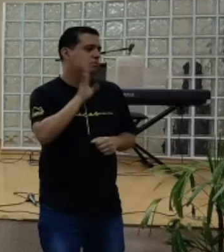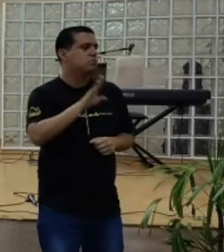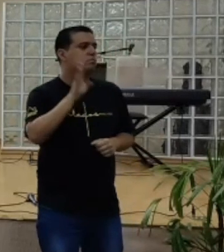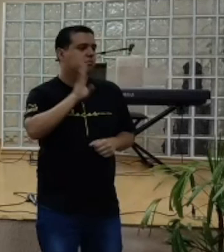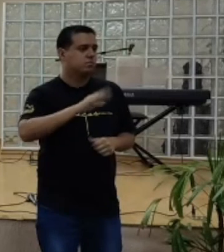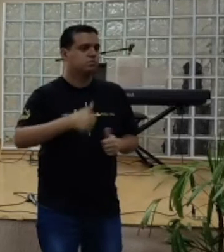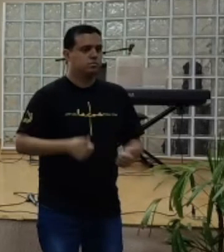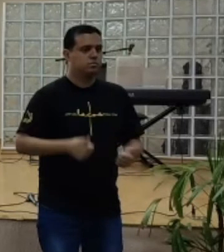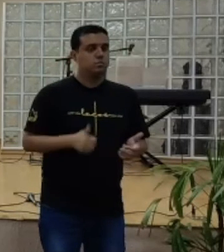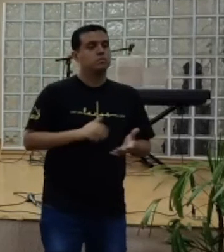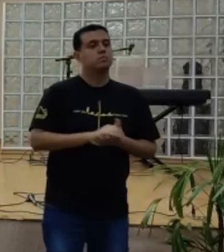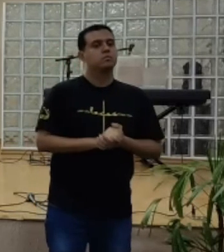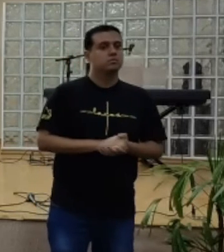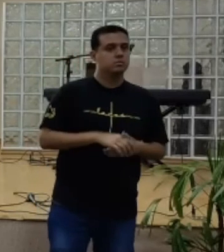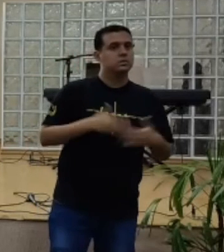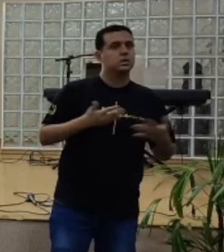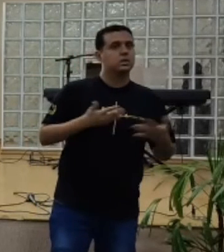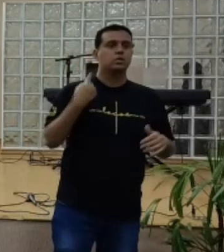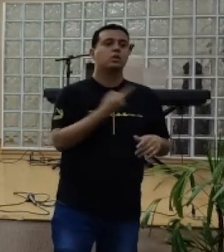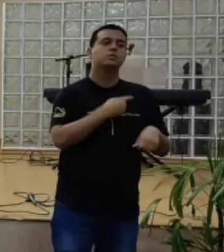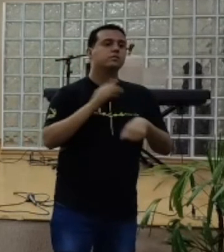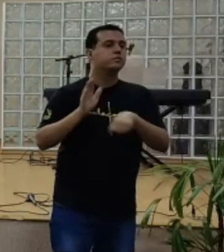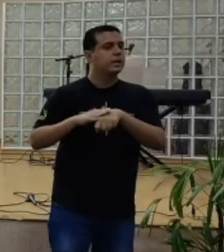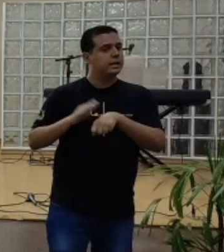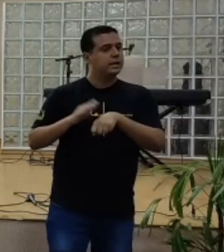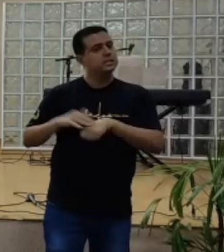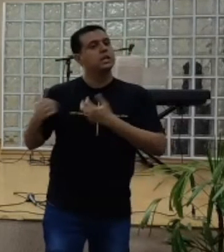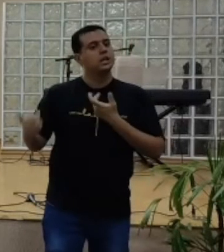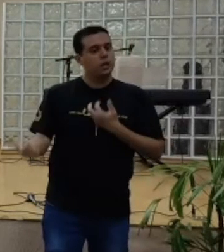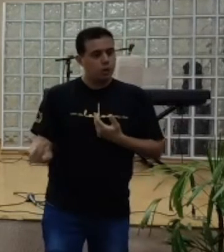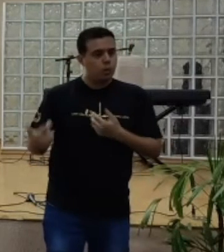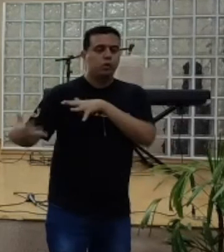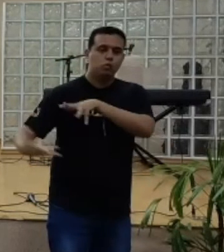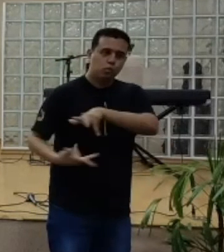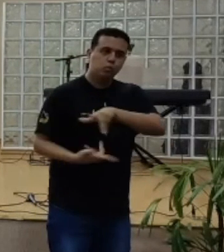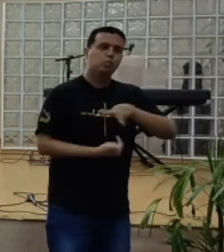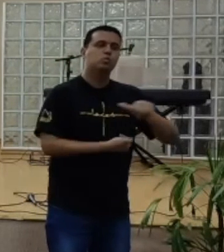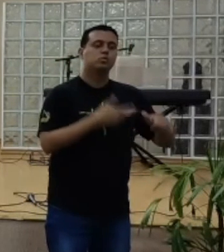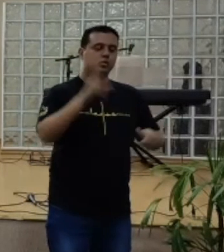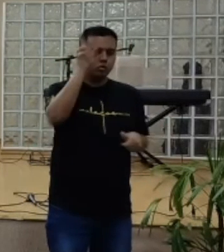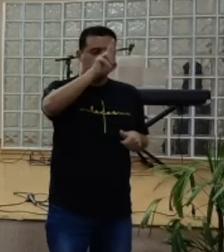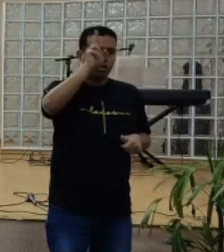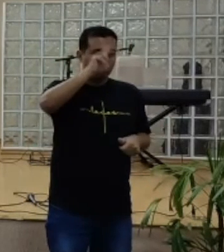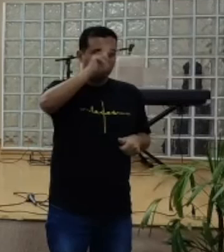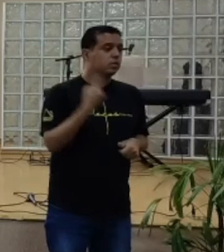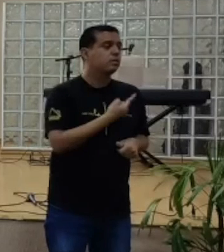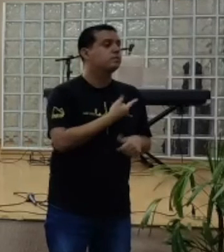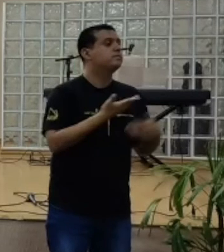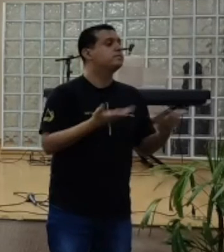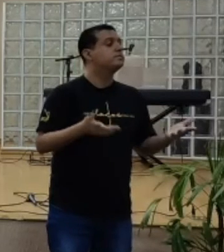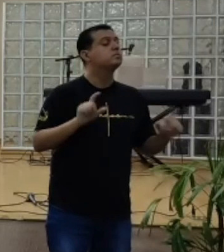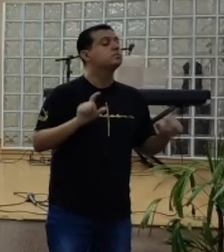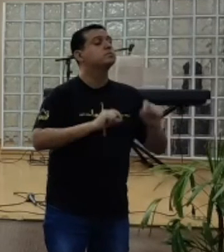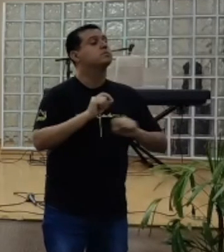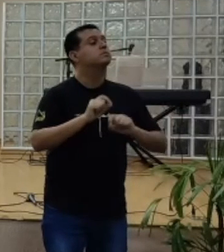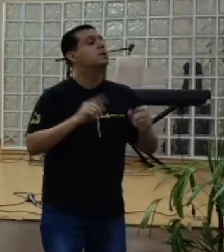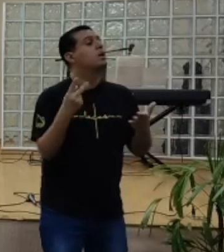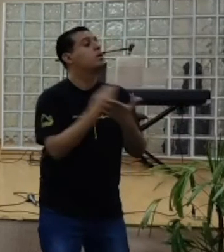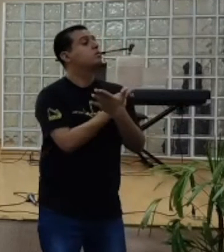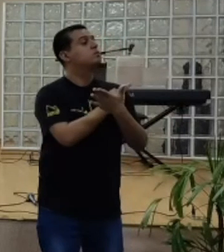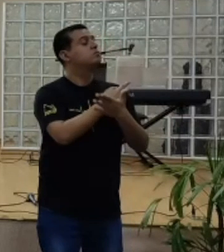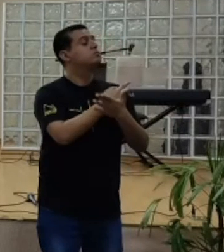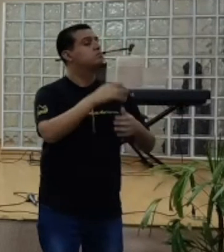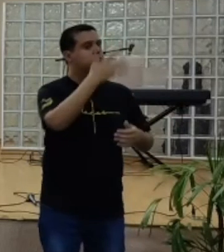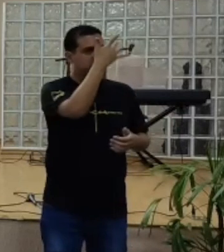e replicamos isto na nossa história. E aí, de repente, vem alguém e diz o